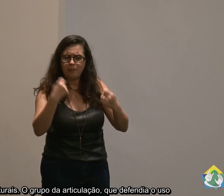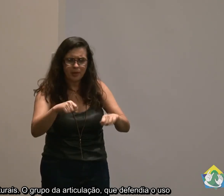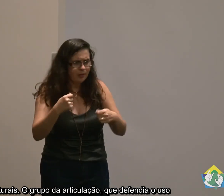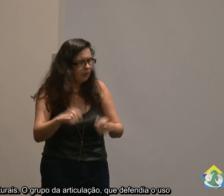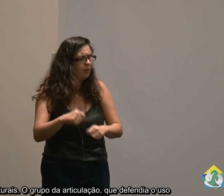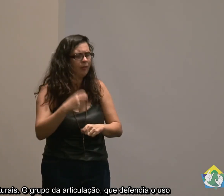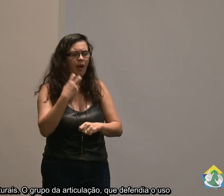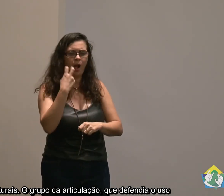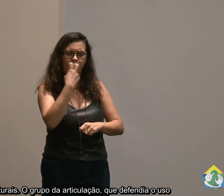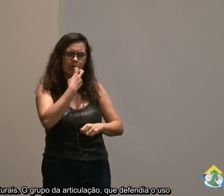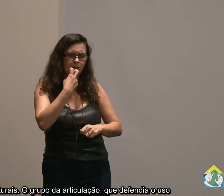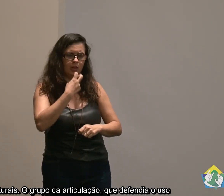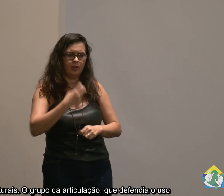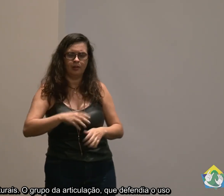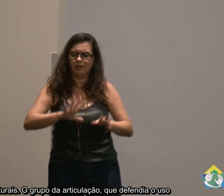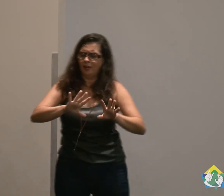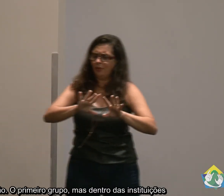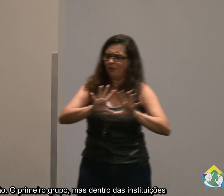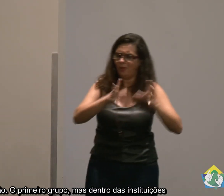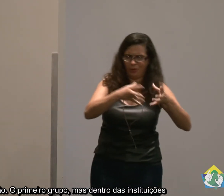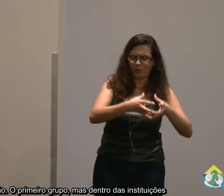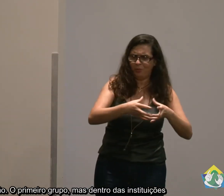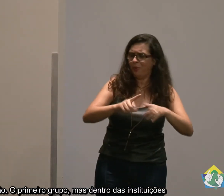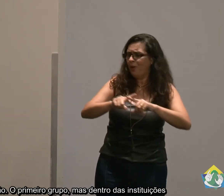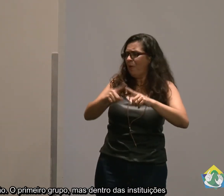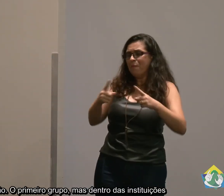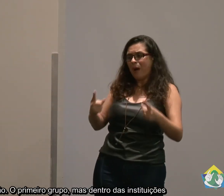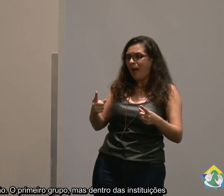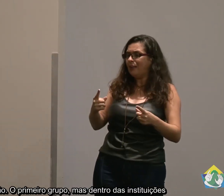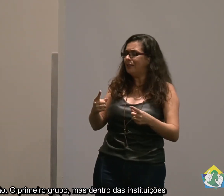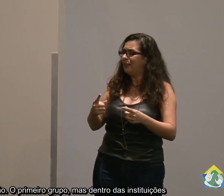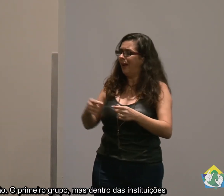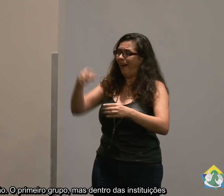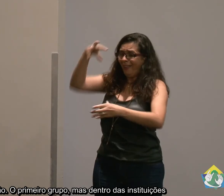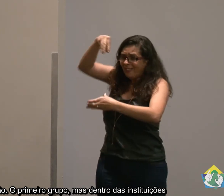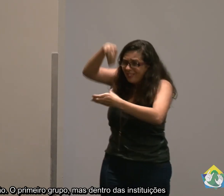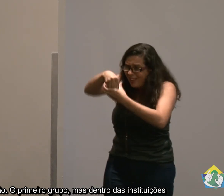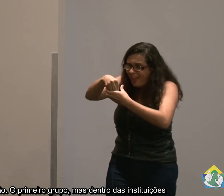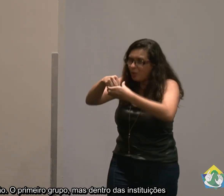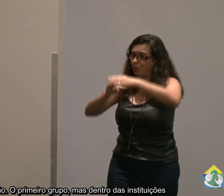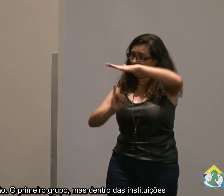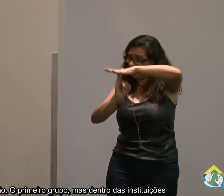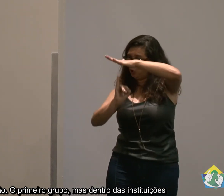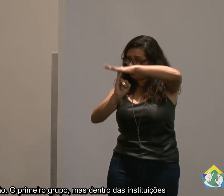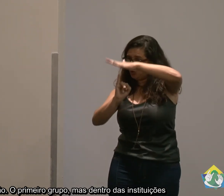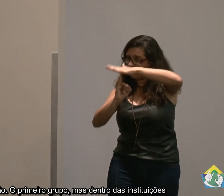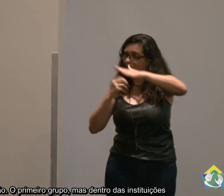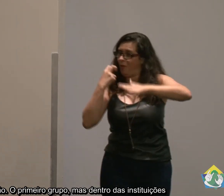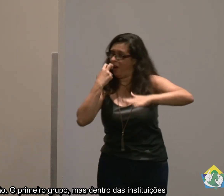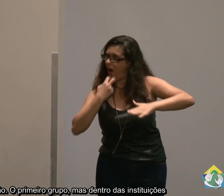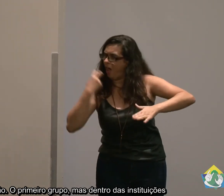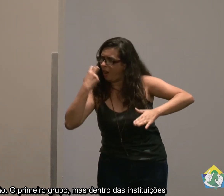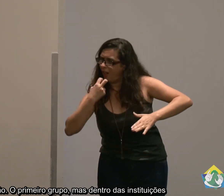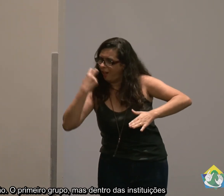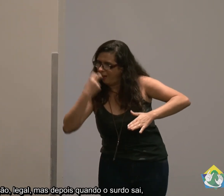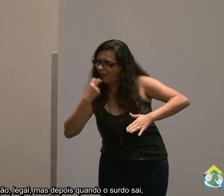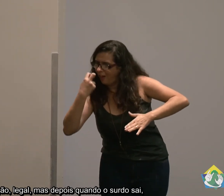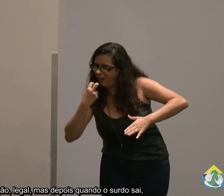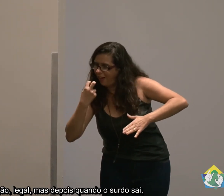grupo da articulação que defendia o uso dela dizia que não o primeiro grupo mas dentro das instituições a